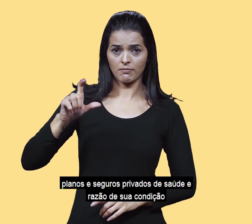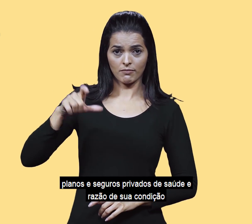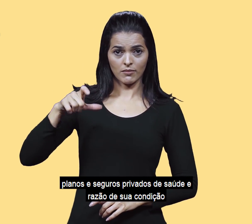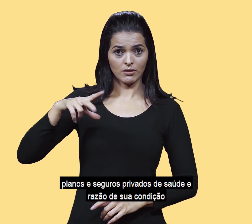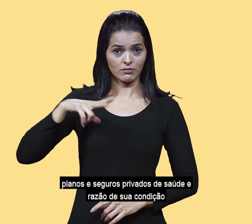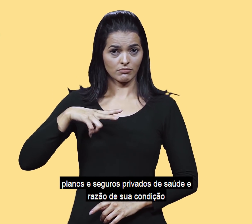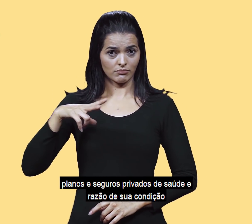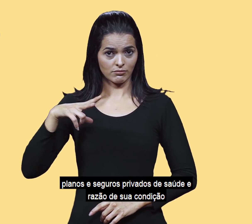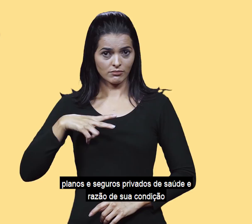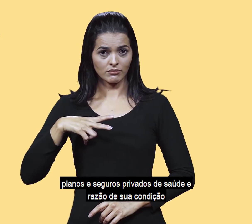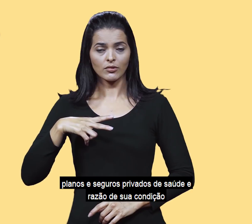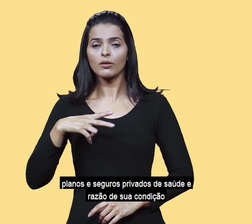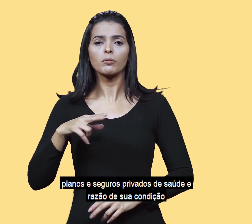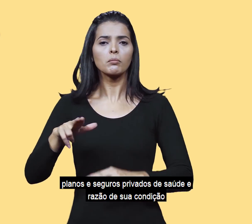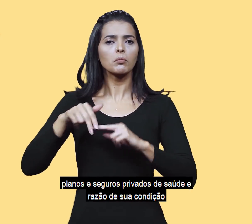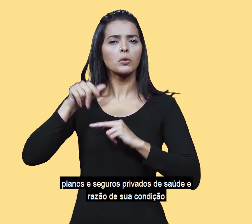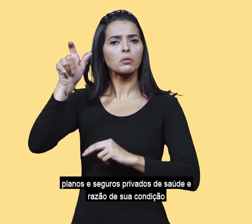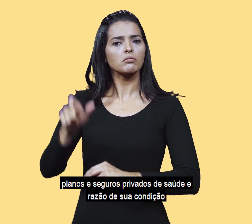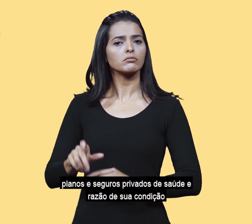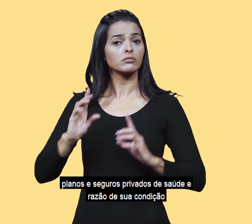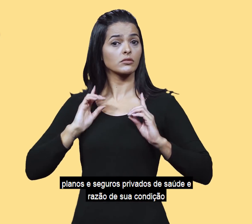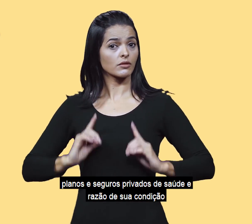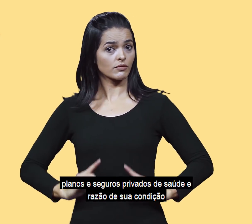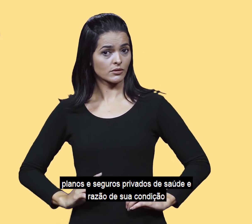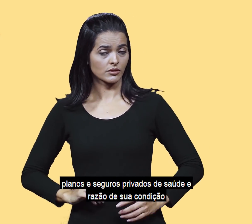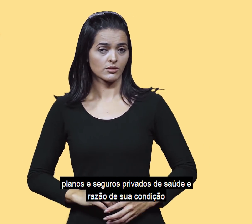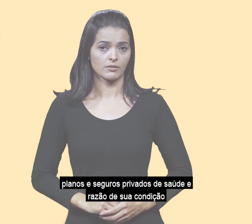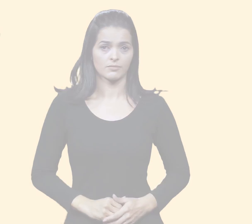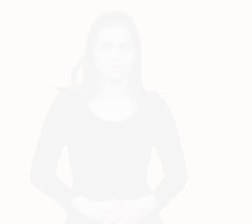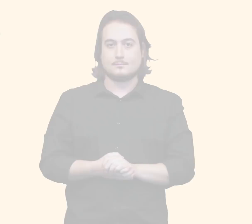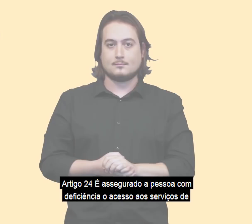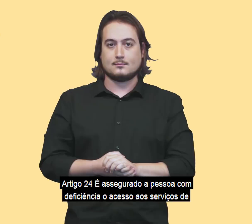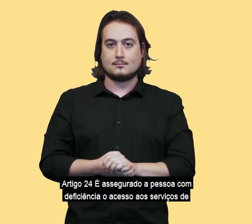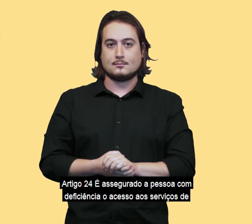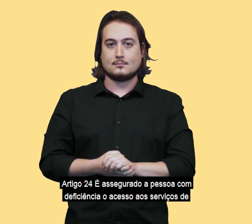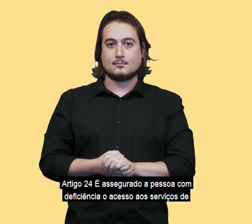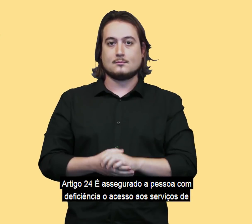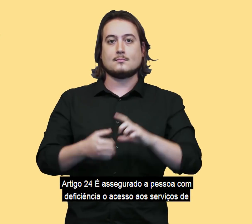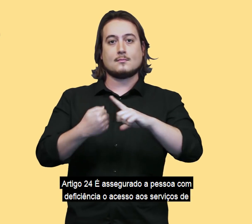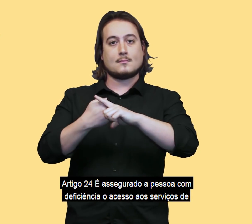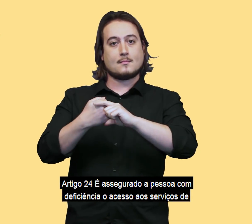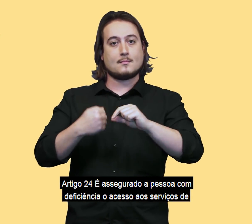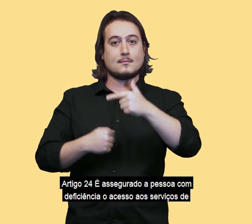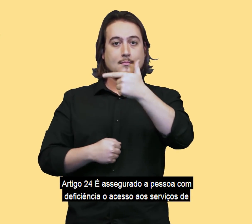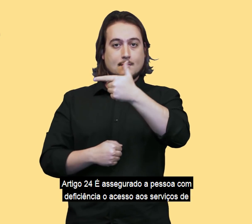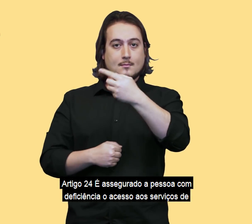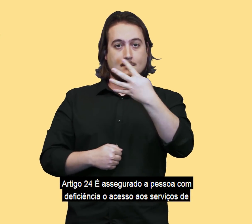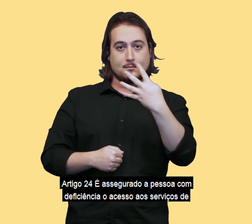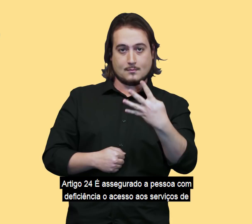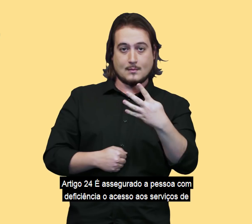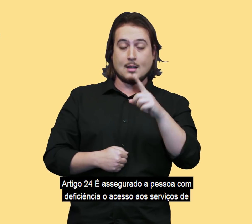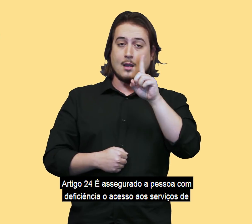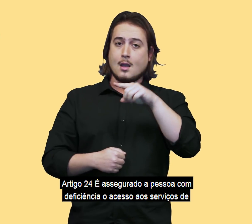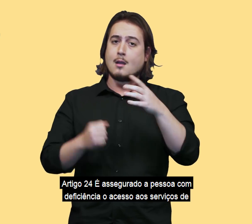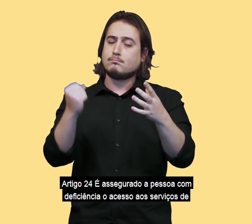de sua condição o artigo 24 é assegurado à pessoa com deficiência